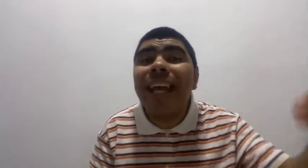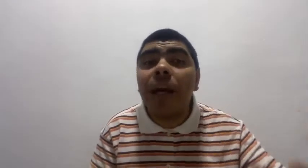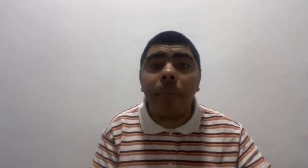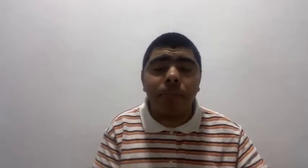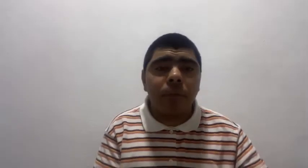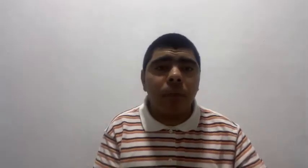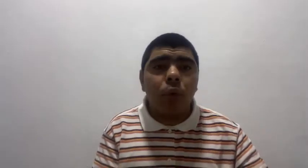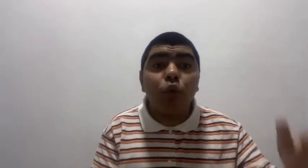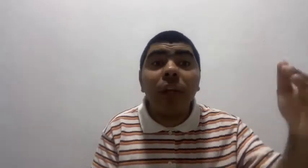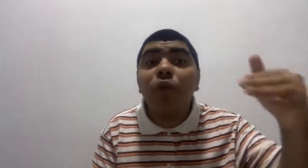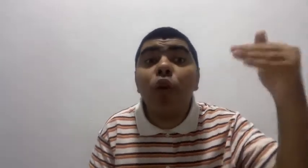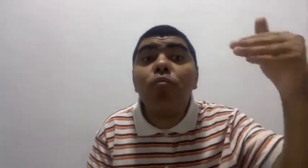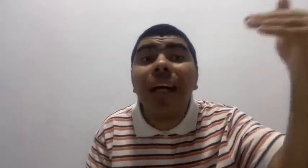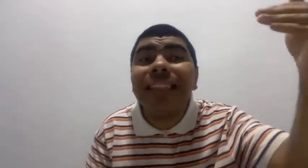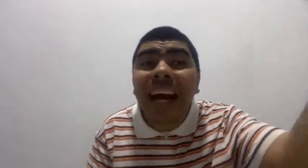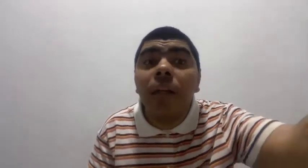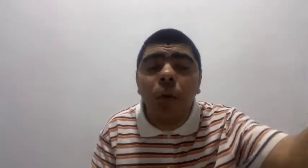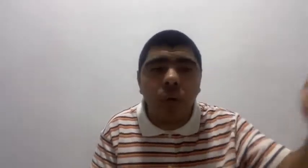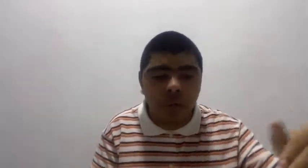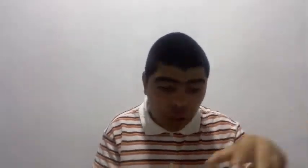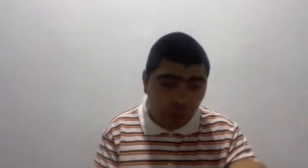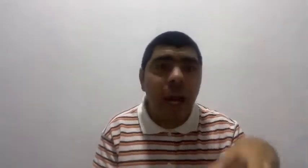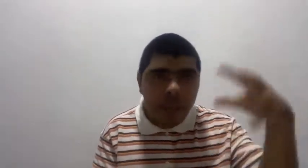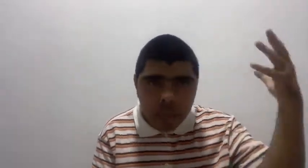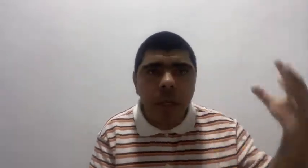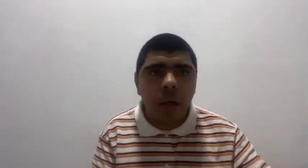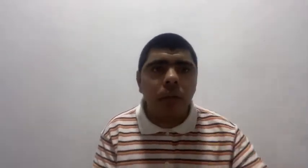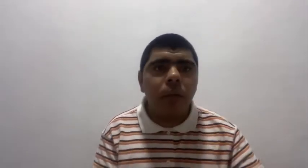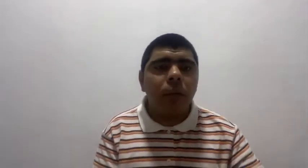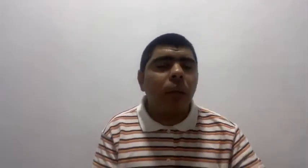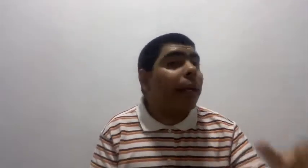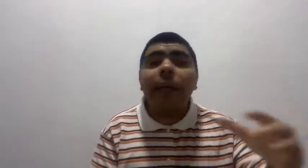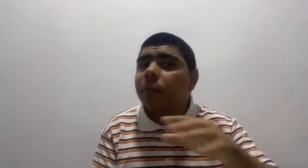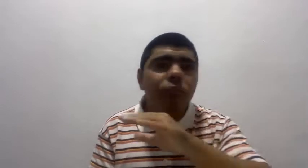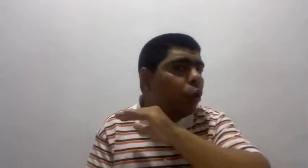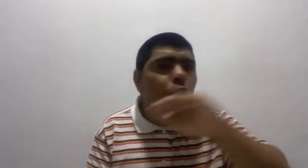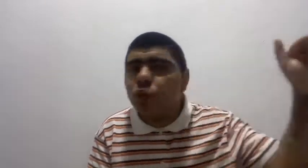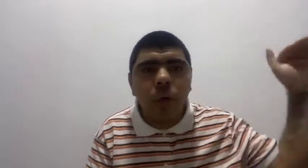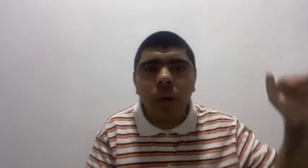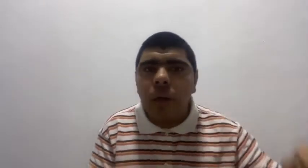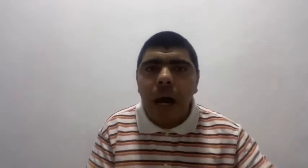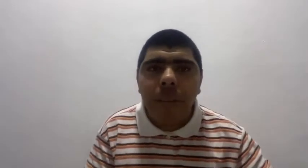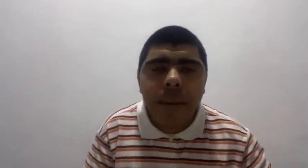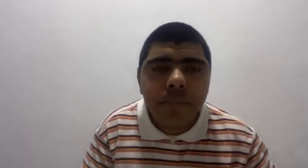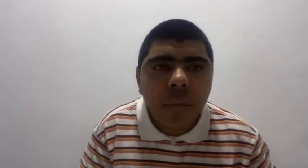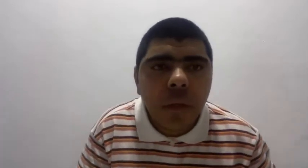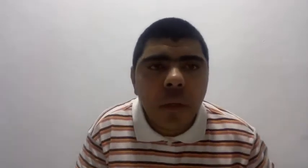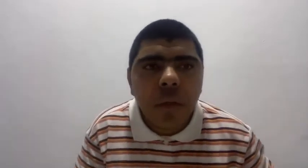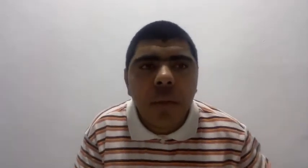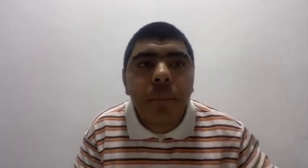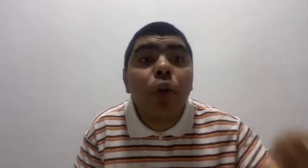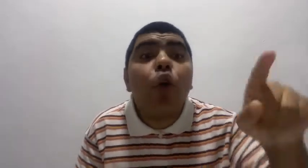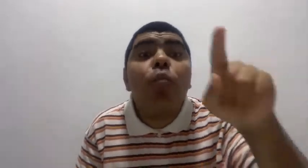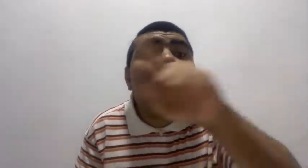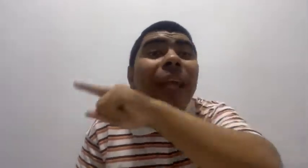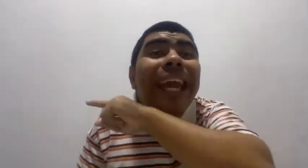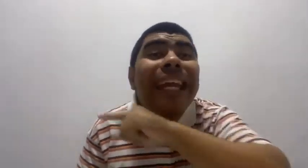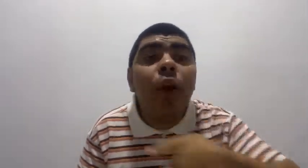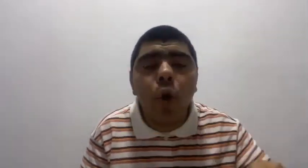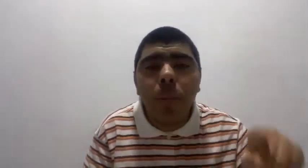corrigiera, usted fuera un bastardo, dice la Biblia. Dios no, amén. Pero como usted es hijo, por